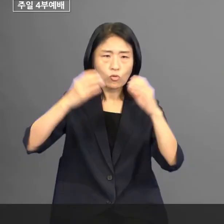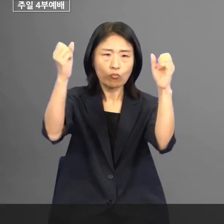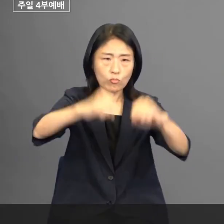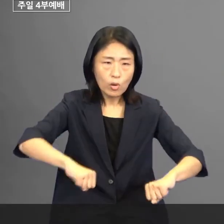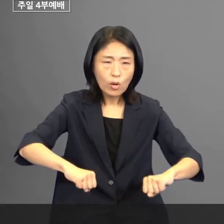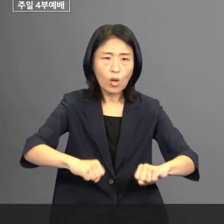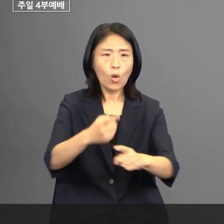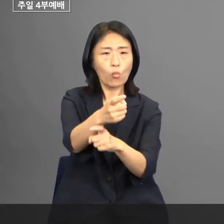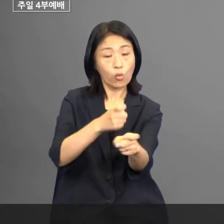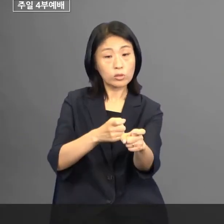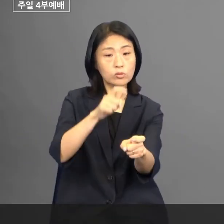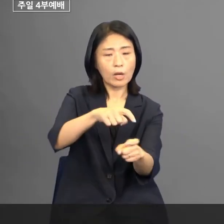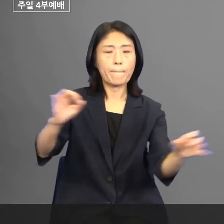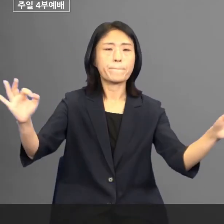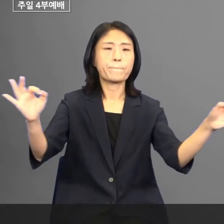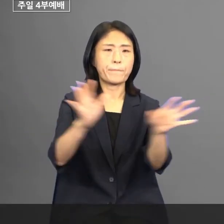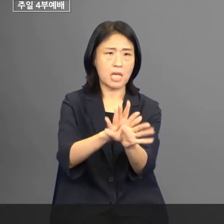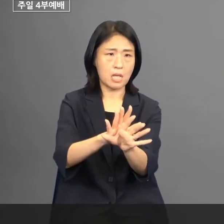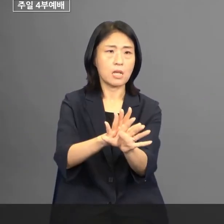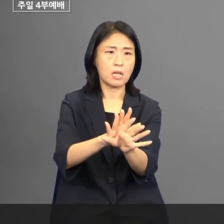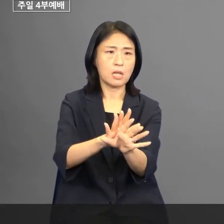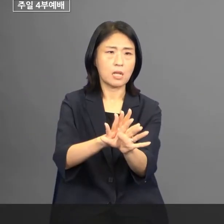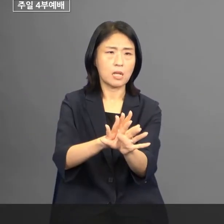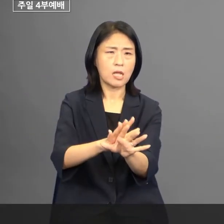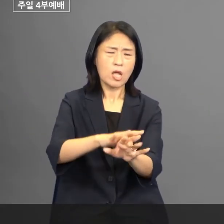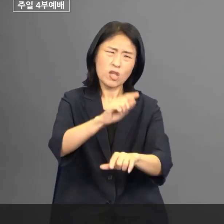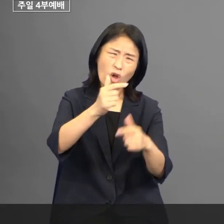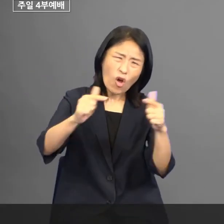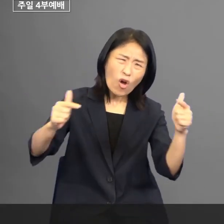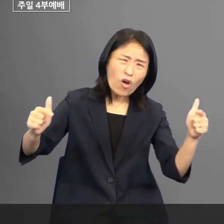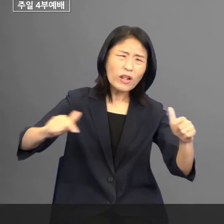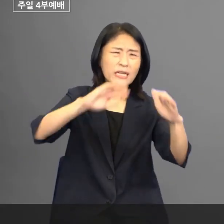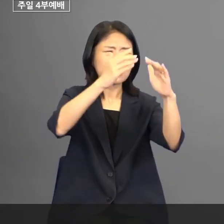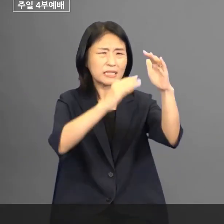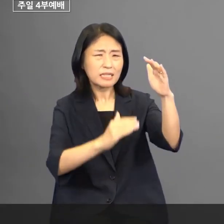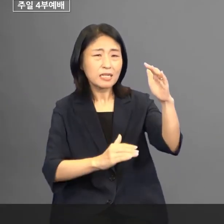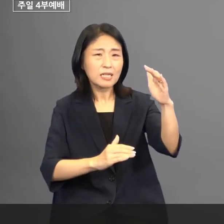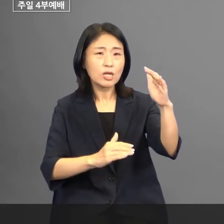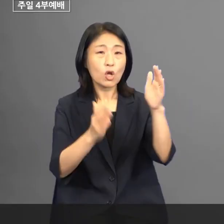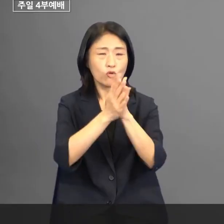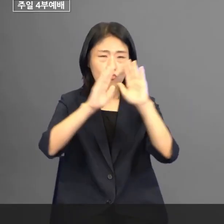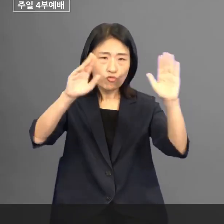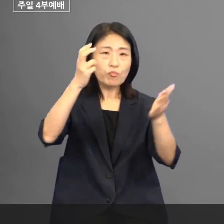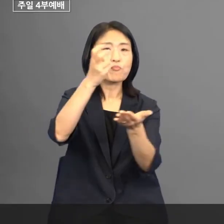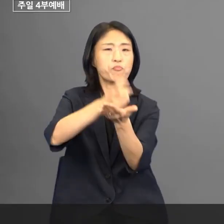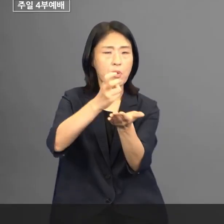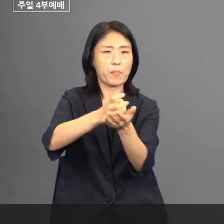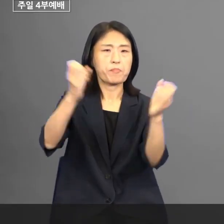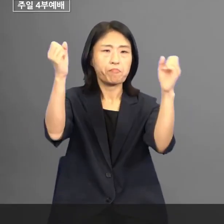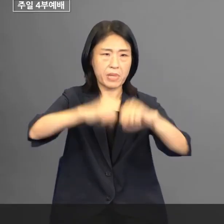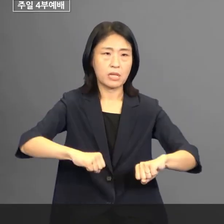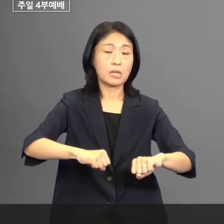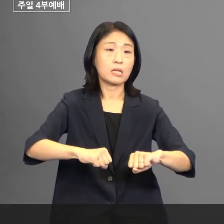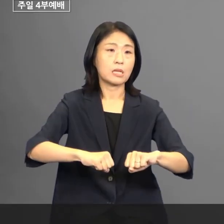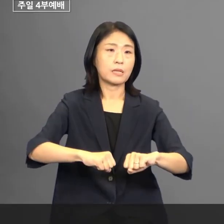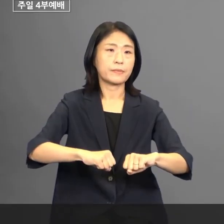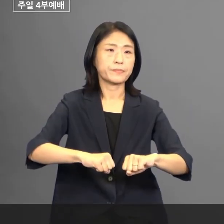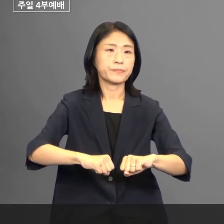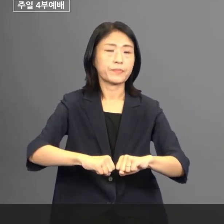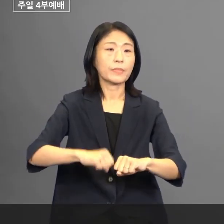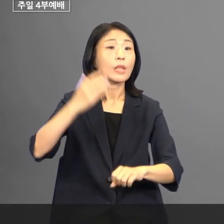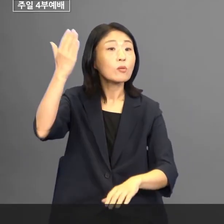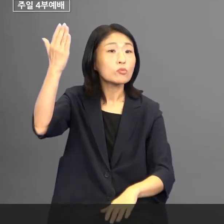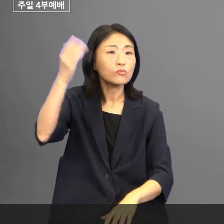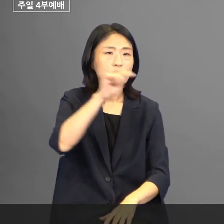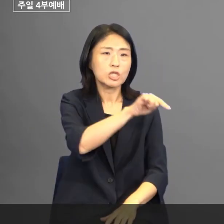허무셔서 원수된 것을 없애시고 여러 가지 조문으로 된 계명의 율법을 폐하셨습니다.